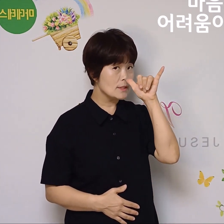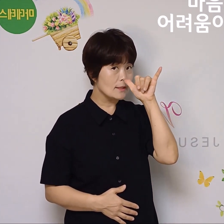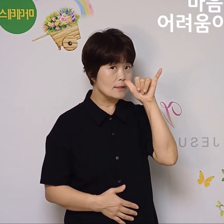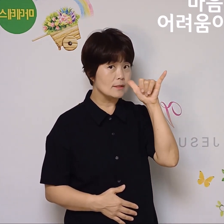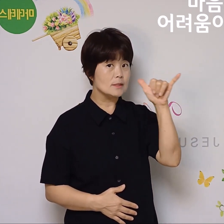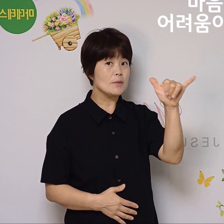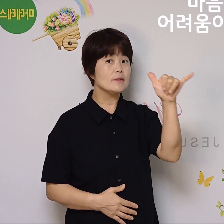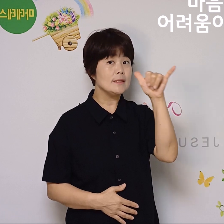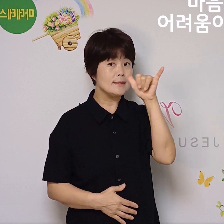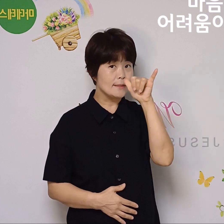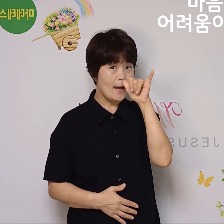갖다 대시면 있다,